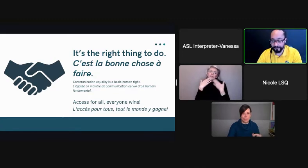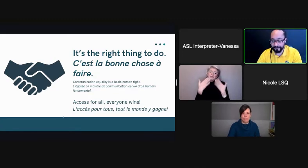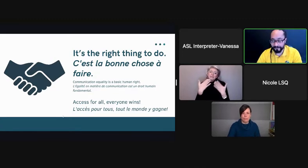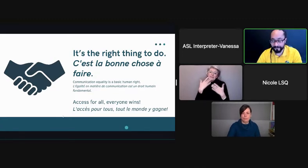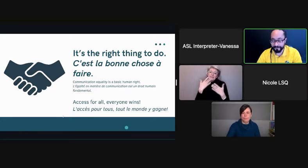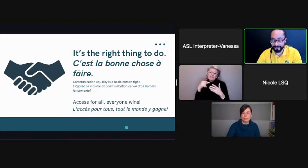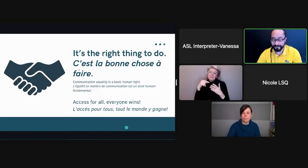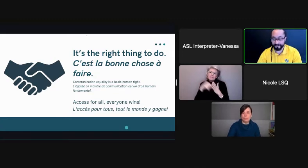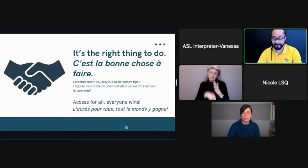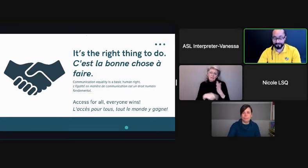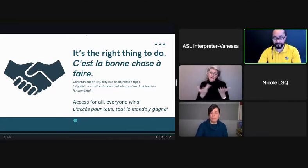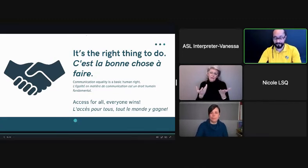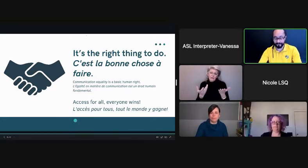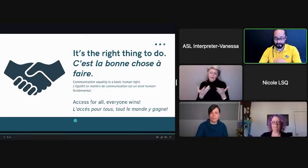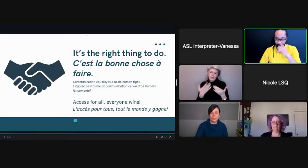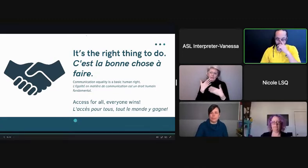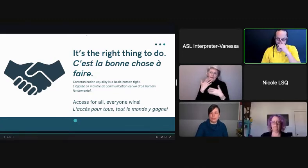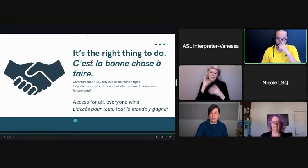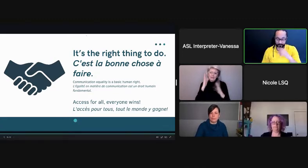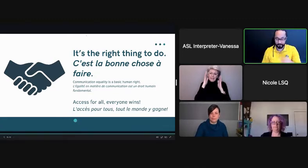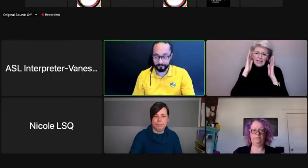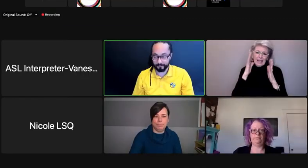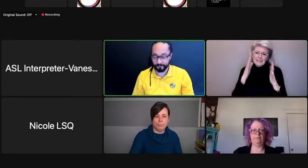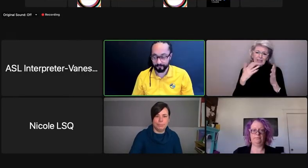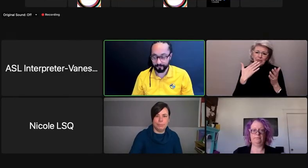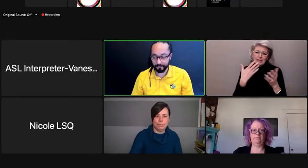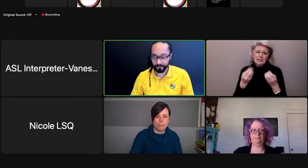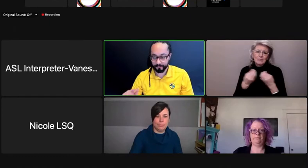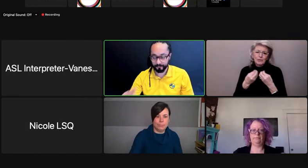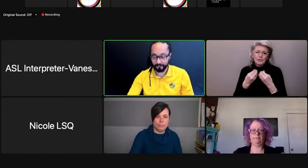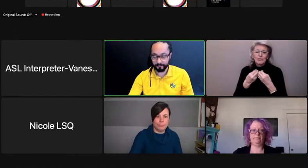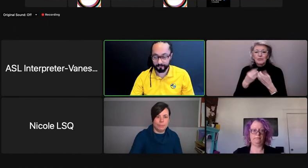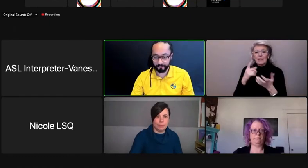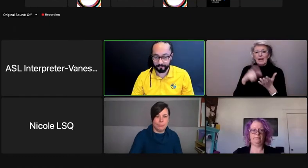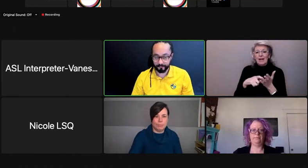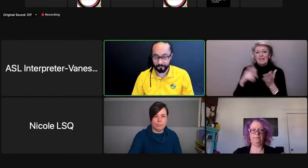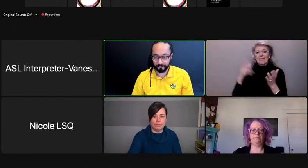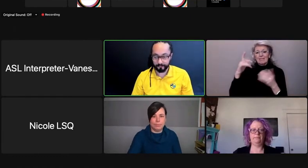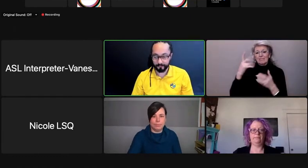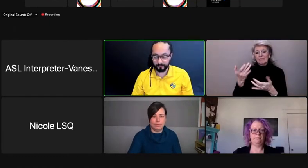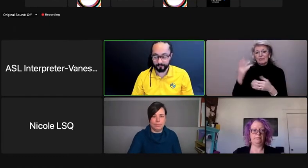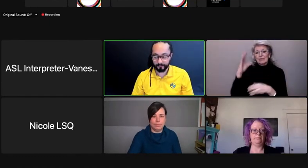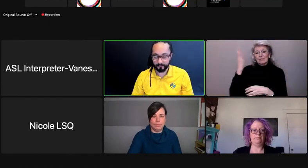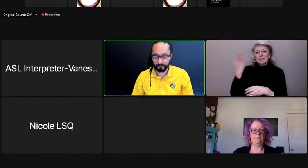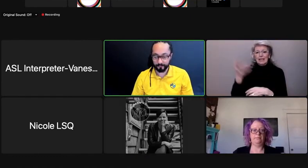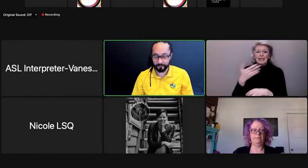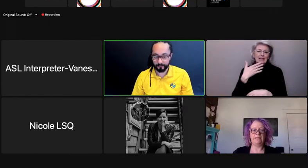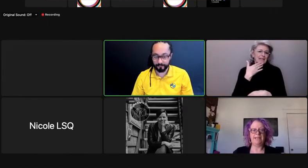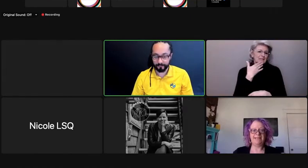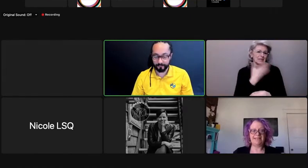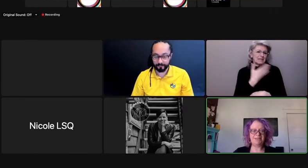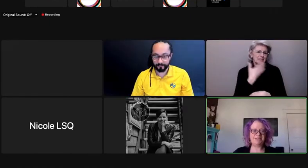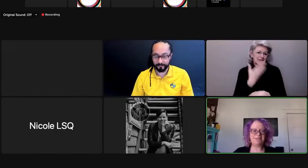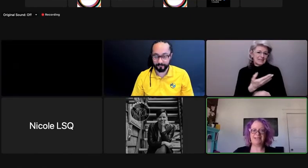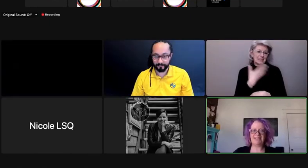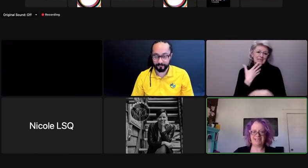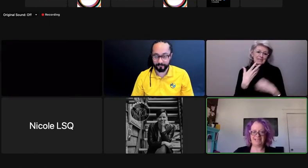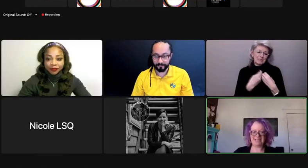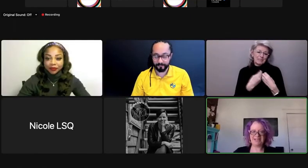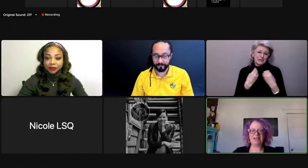du cœur de votre attention lors de cette présentation. Merci. Merci beaucoup. Merci